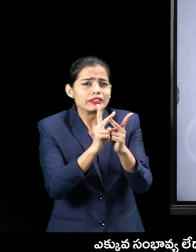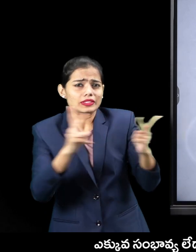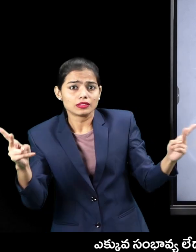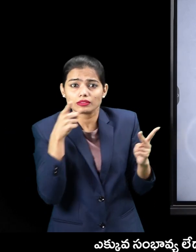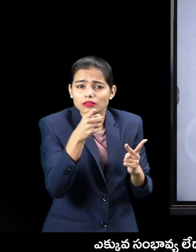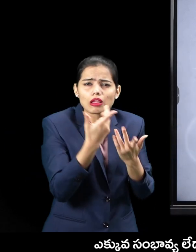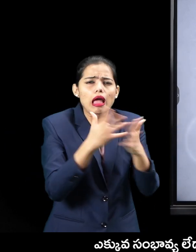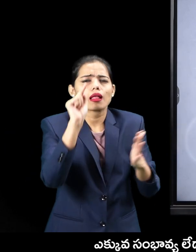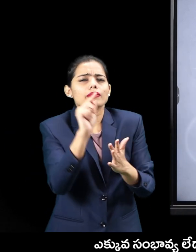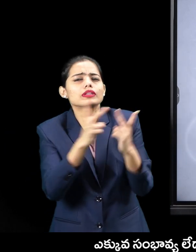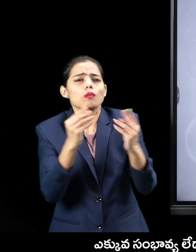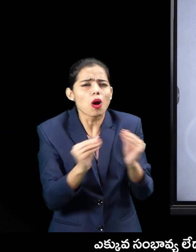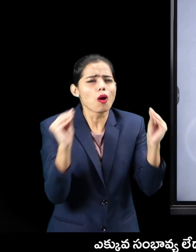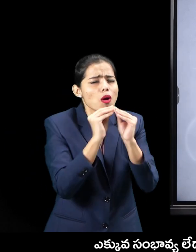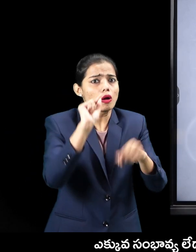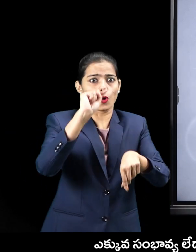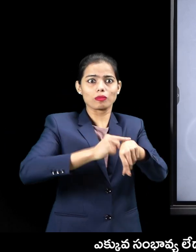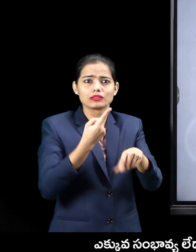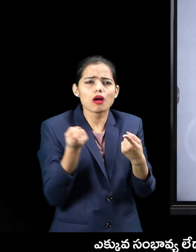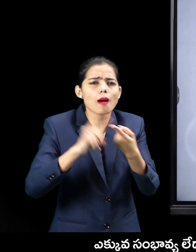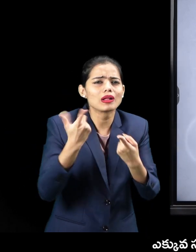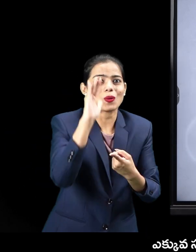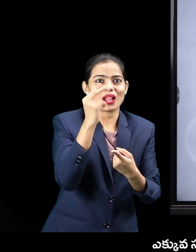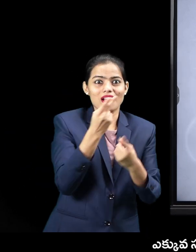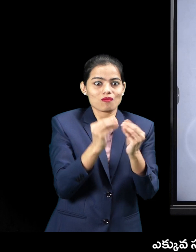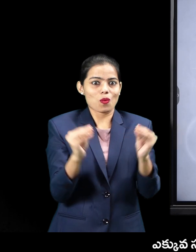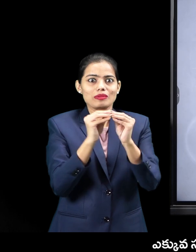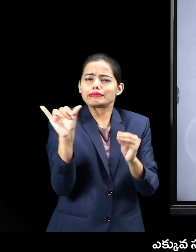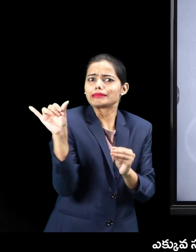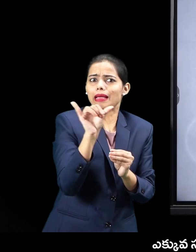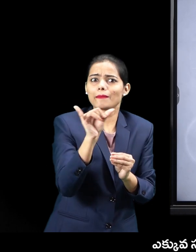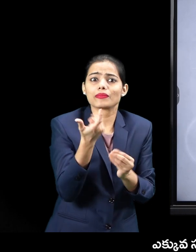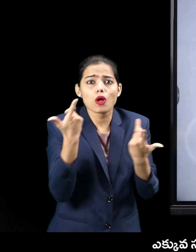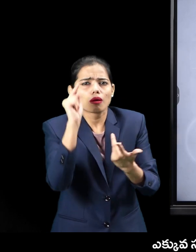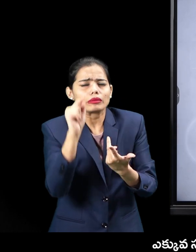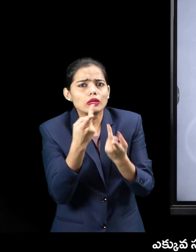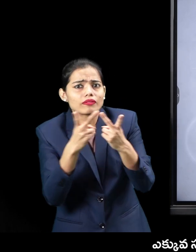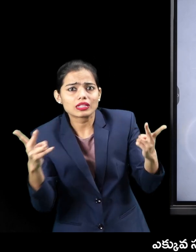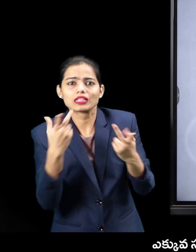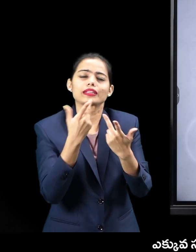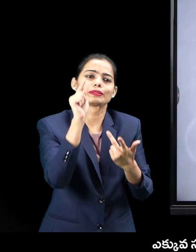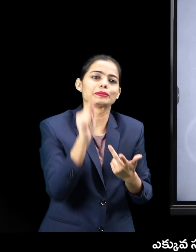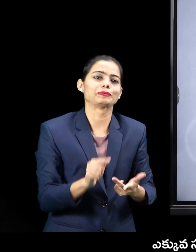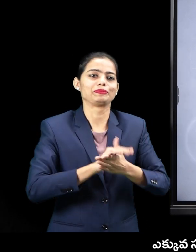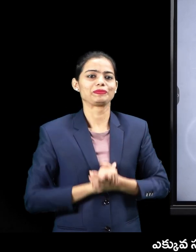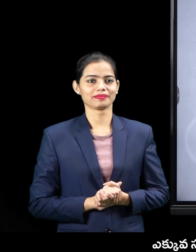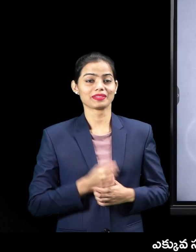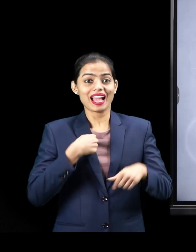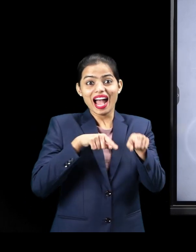సంభావ్య సంఘటనలు సంభవించే అవకాశం ఉన్న సంఘటనను ఎక్కువ సంభావ్య సంఘటన లేదా సంభావ్య సంఘటన